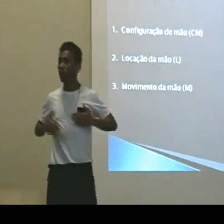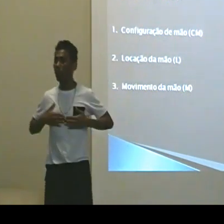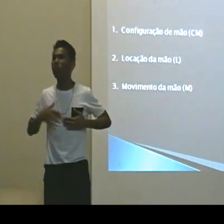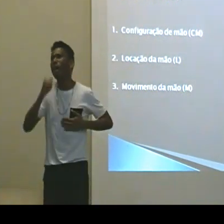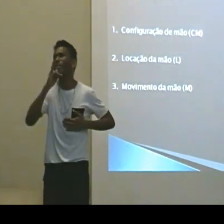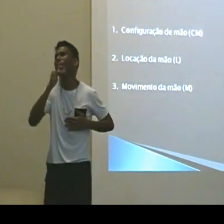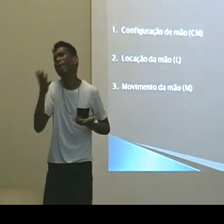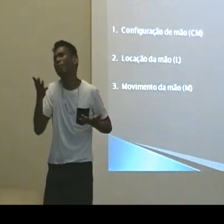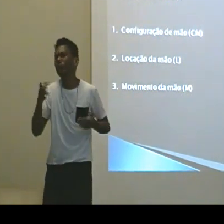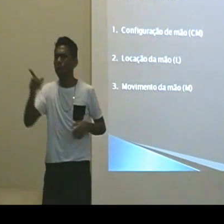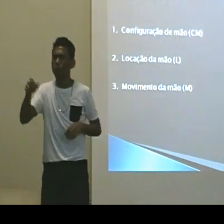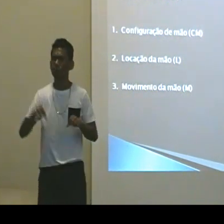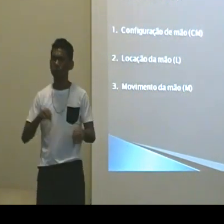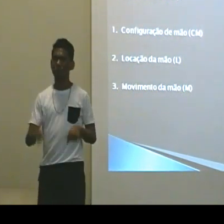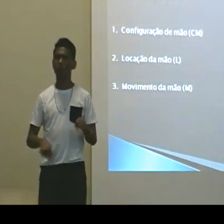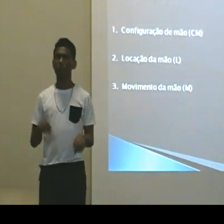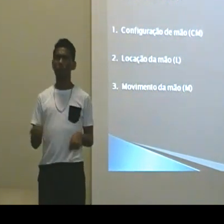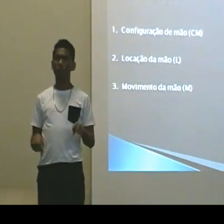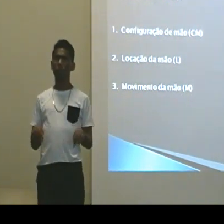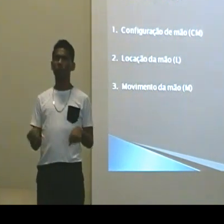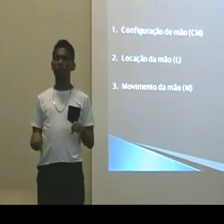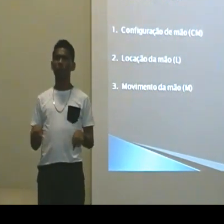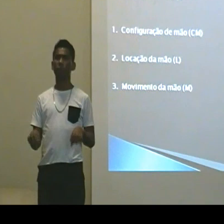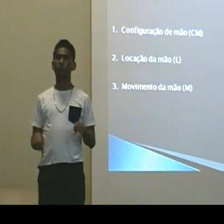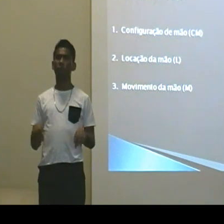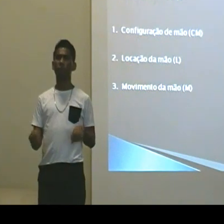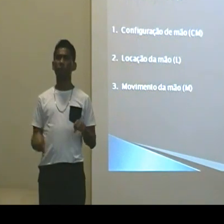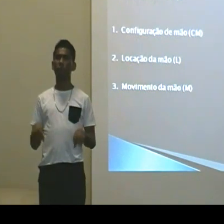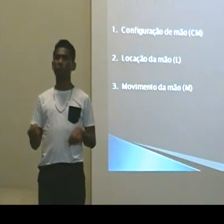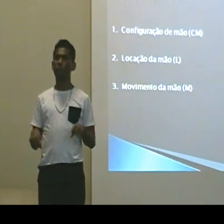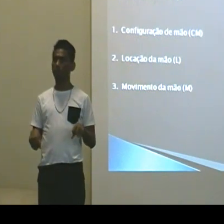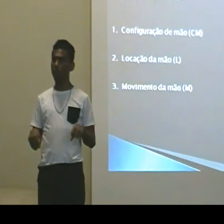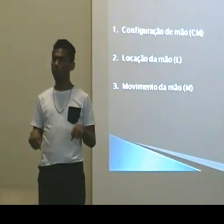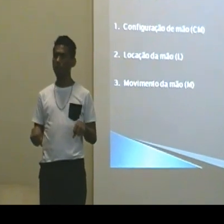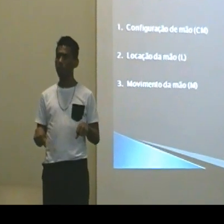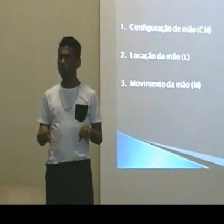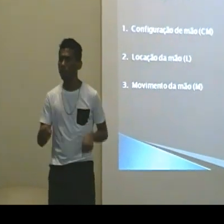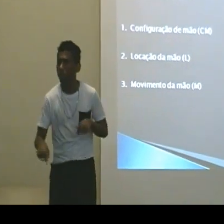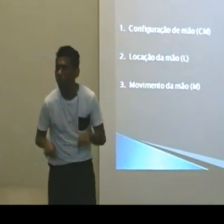O corpo também. Vou dar exemplo. Você faz o sinal de pedalar ou de bicicleta.